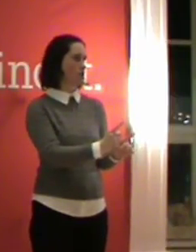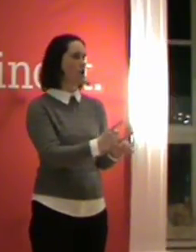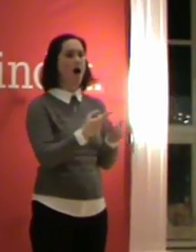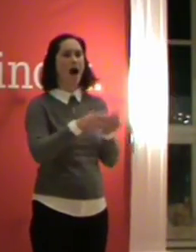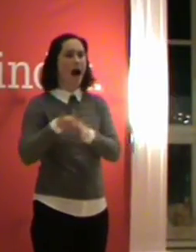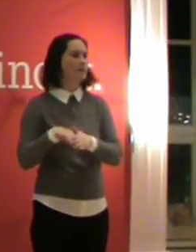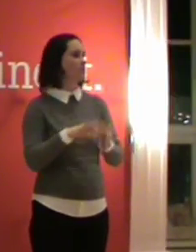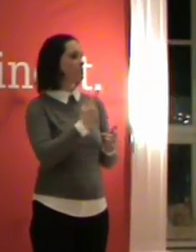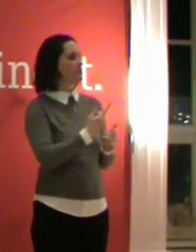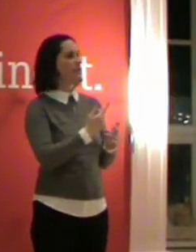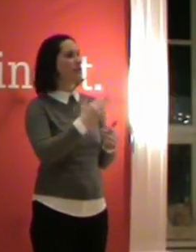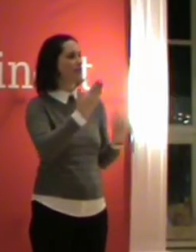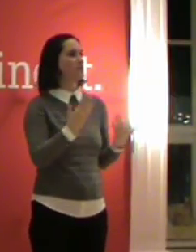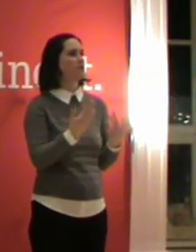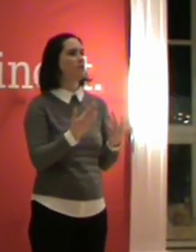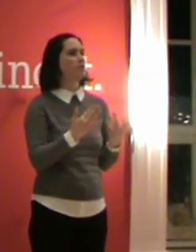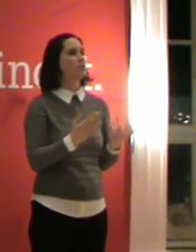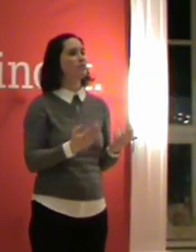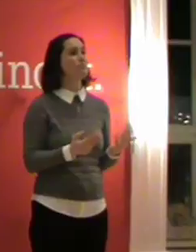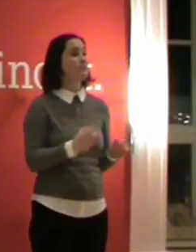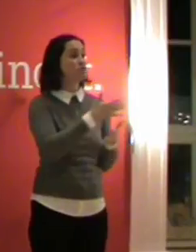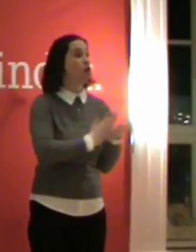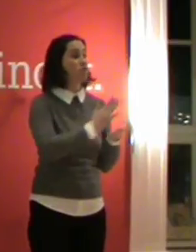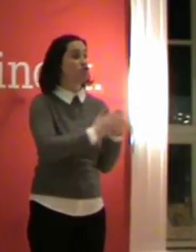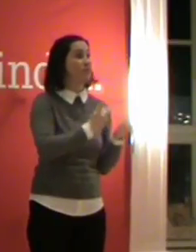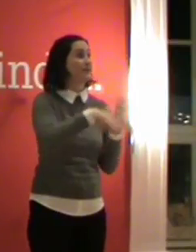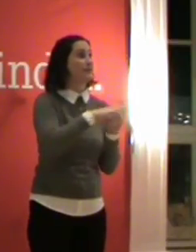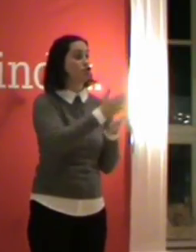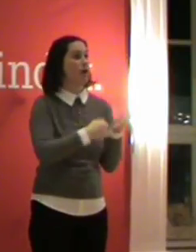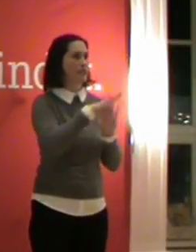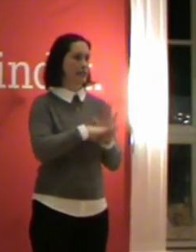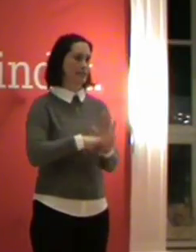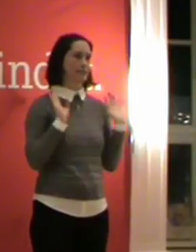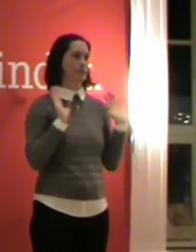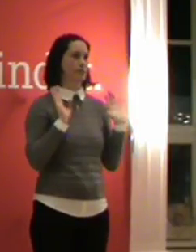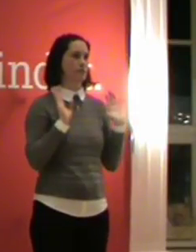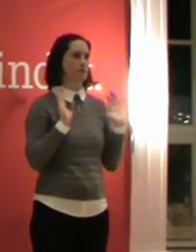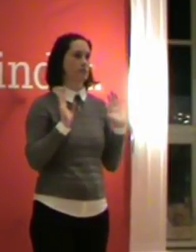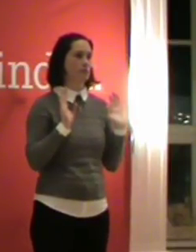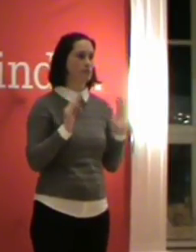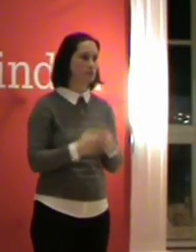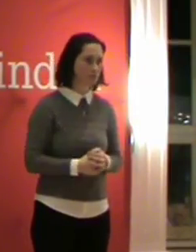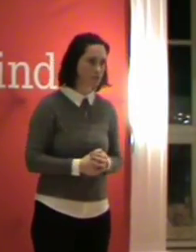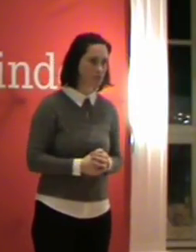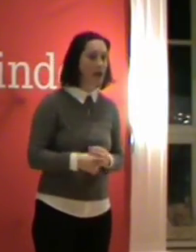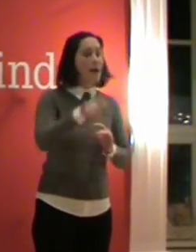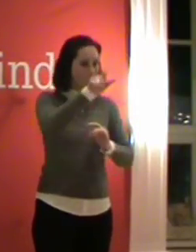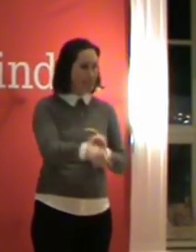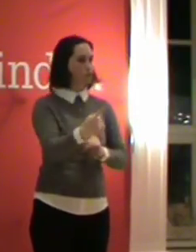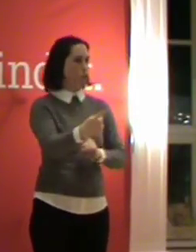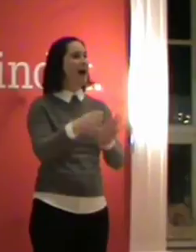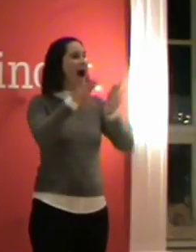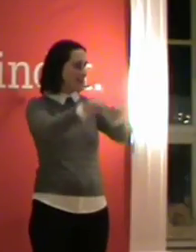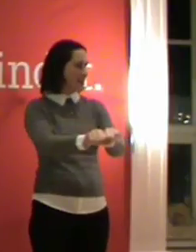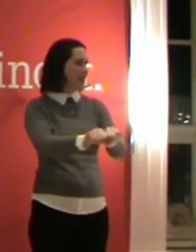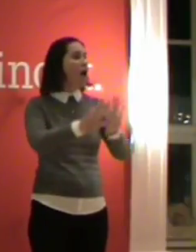machen, die nur eins kennen, und das ist Verschaffung, Verschaffung, Verschaffung. Es ist doch irre, der Andi hatte 14 Identitäten. Da brauchen wir noch